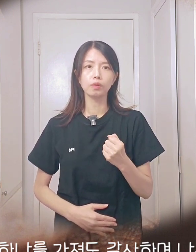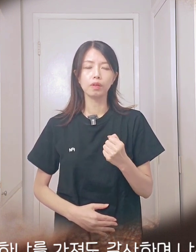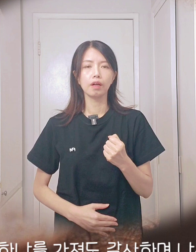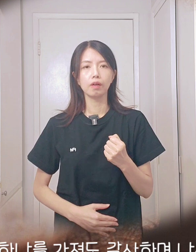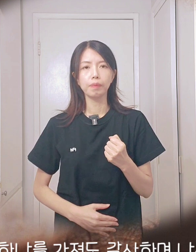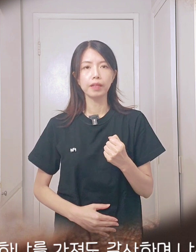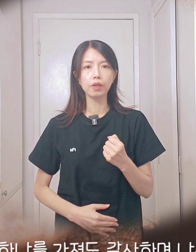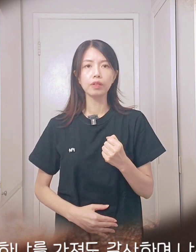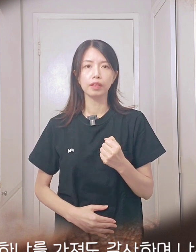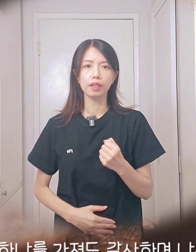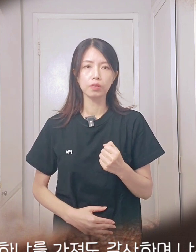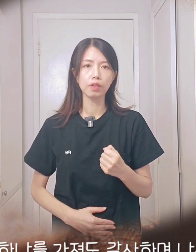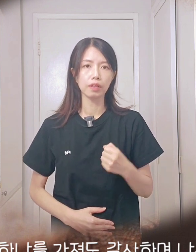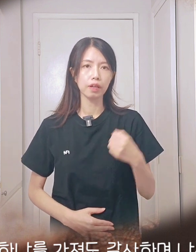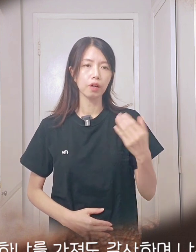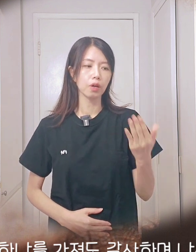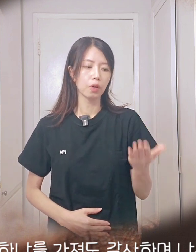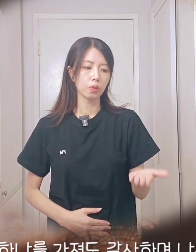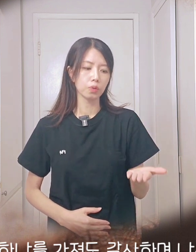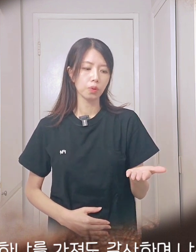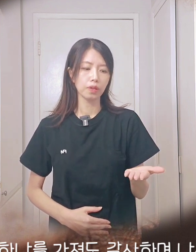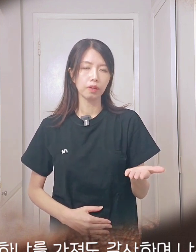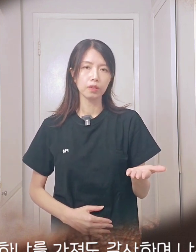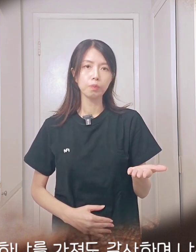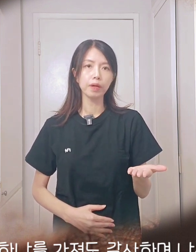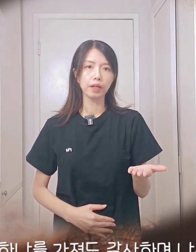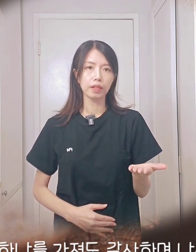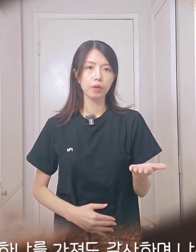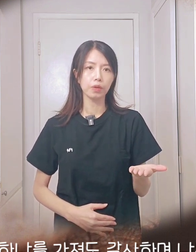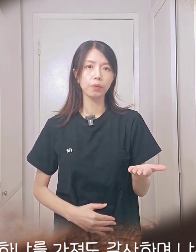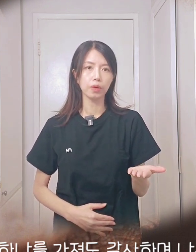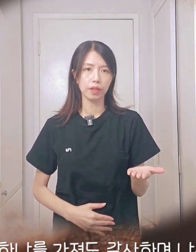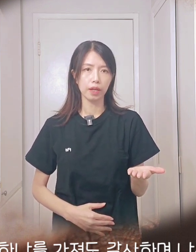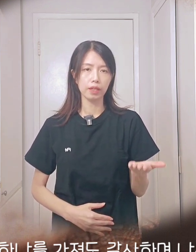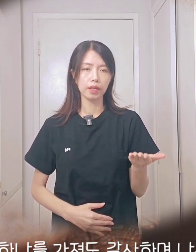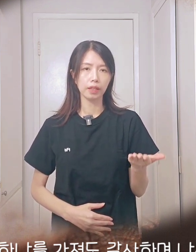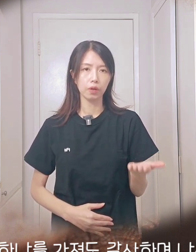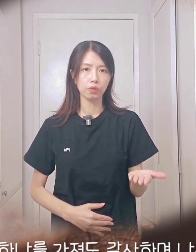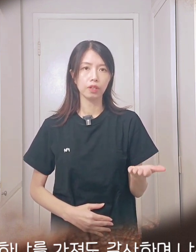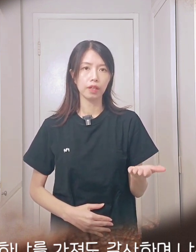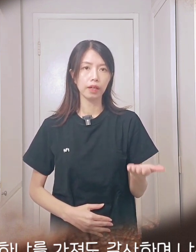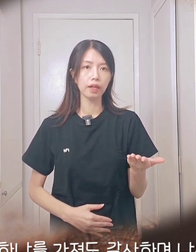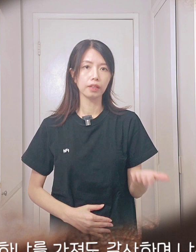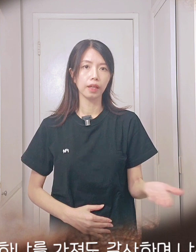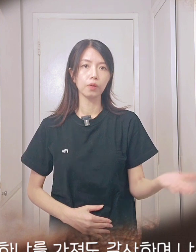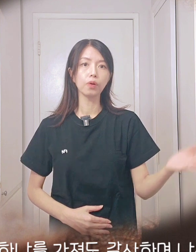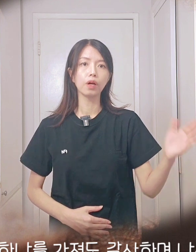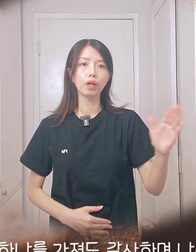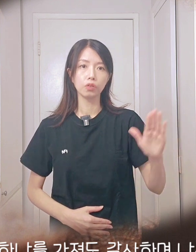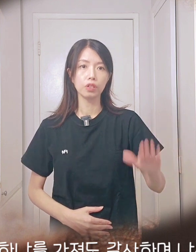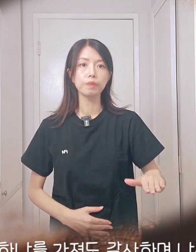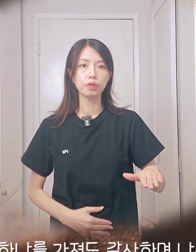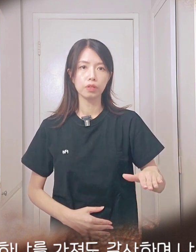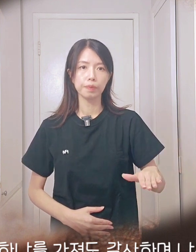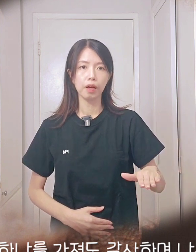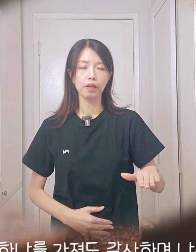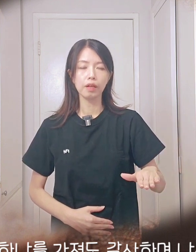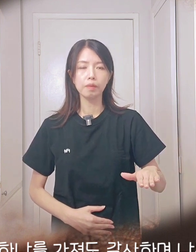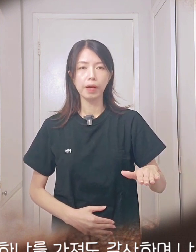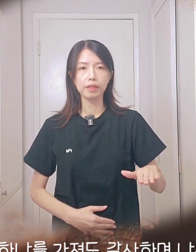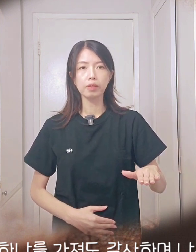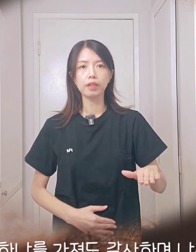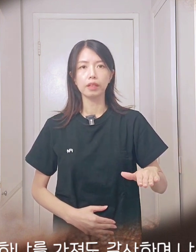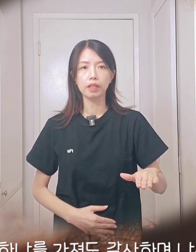가져도. 반전을 나타내는 수어는요, 오른손을 이렇게 손바닥이 위로 보이게 이 상태로 두셨다가 그대로 뒤집어